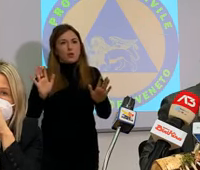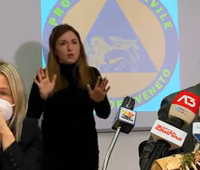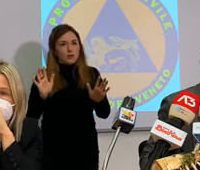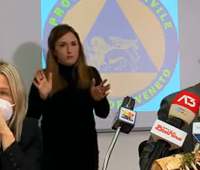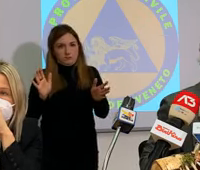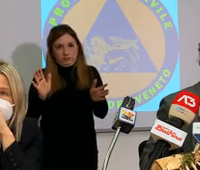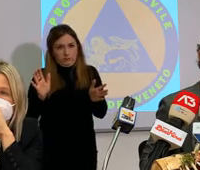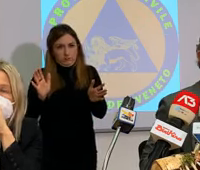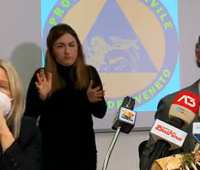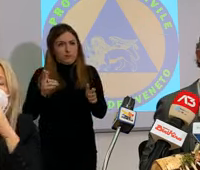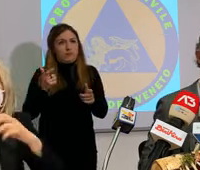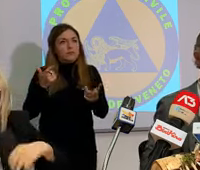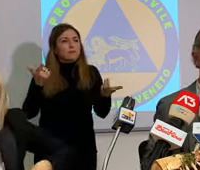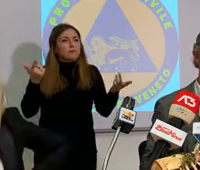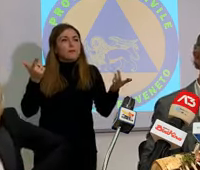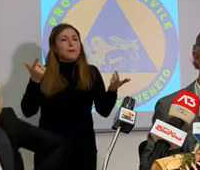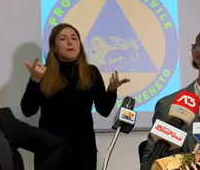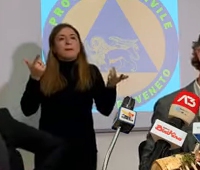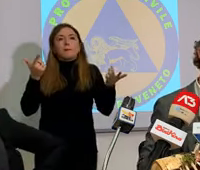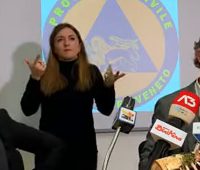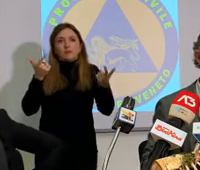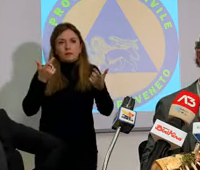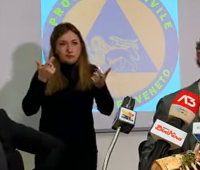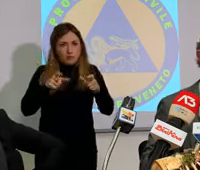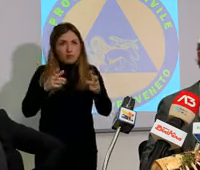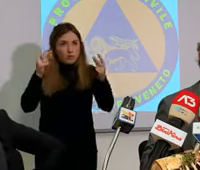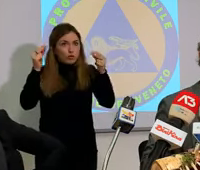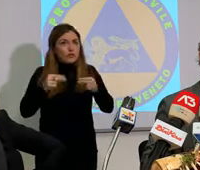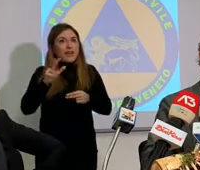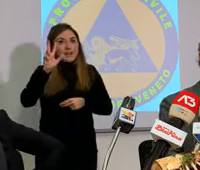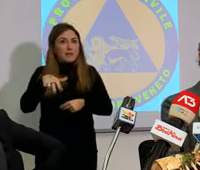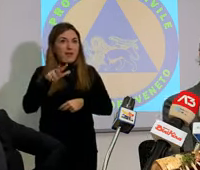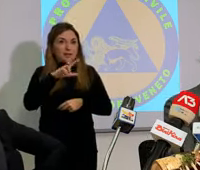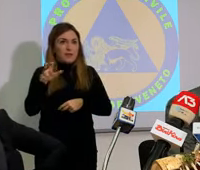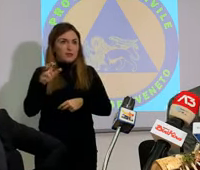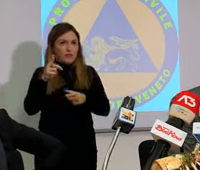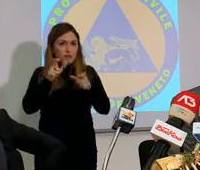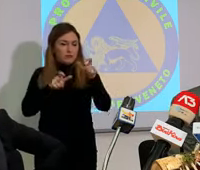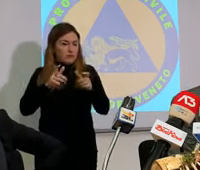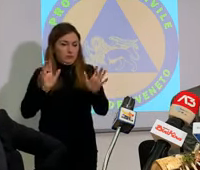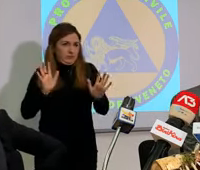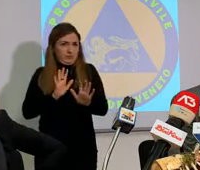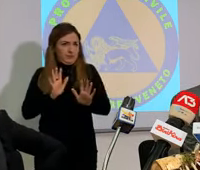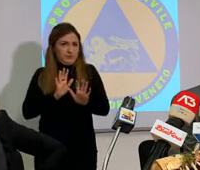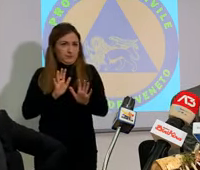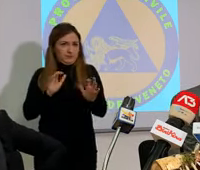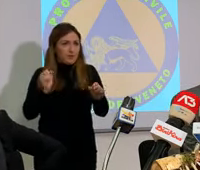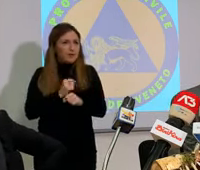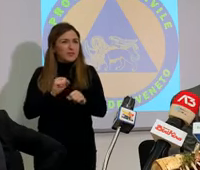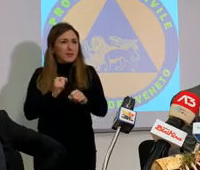avremmo avuto nostro 3 mila ricoveri sarebbero stati 3.300 non era roba da scherzare